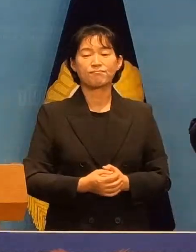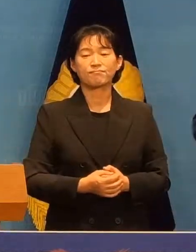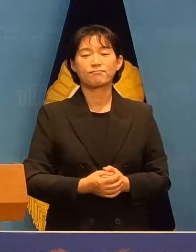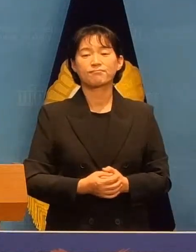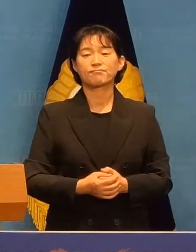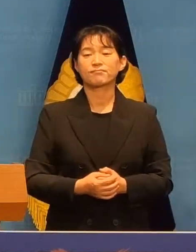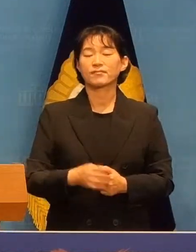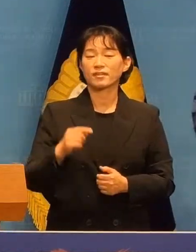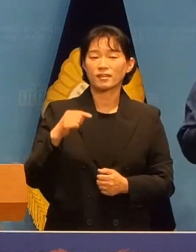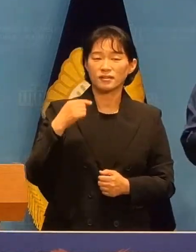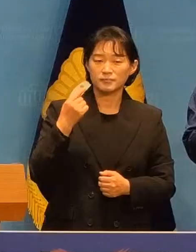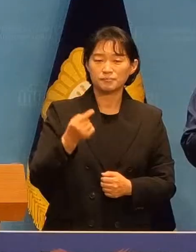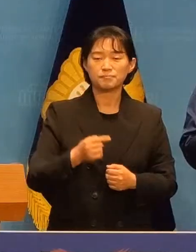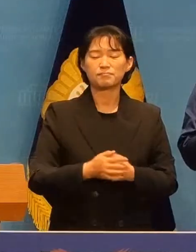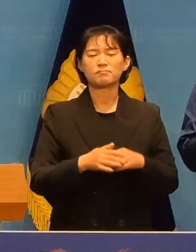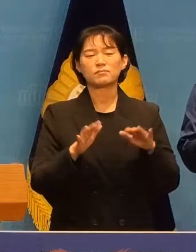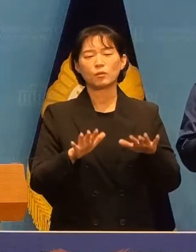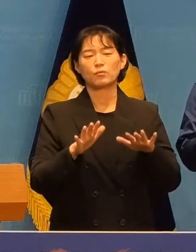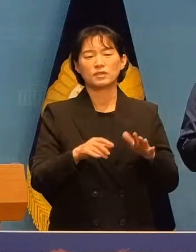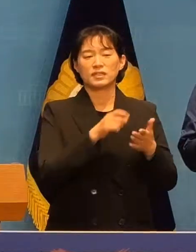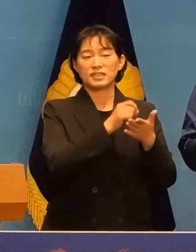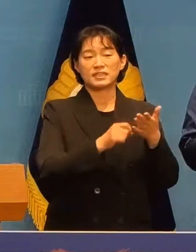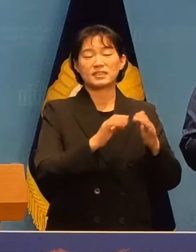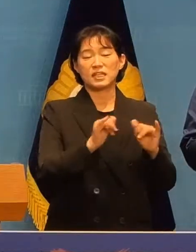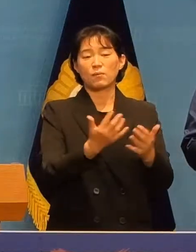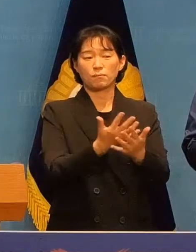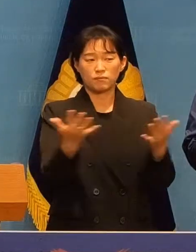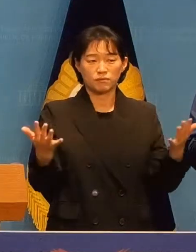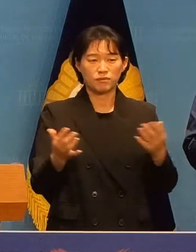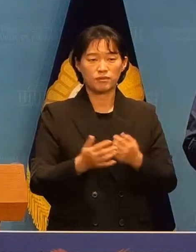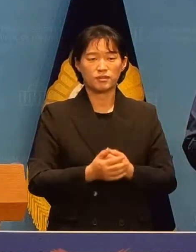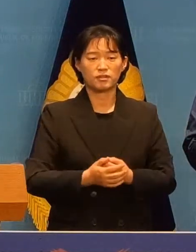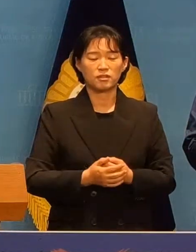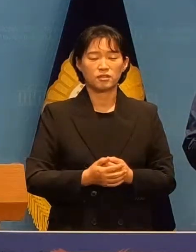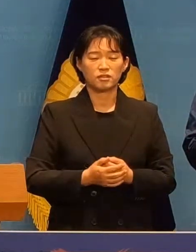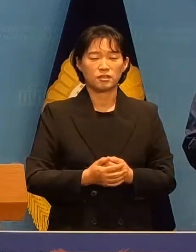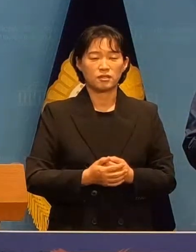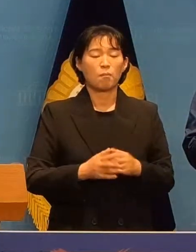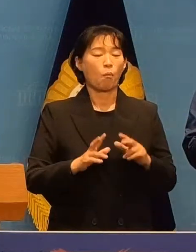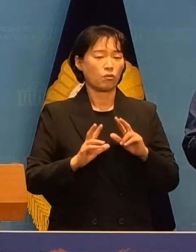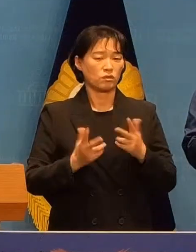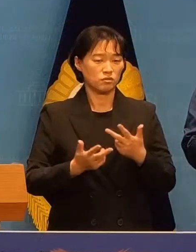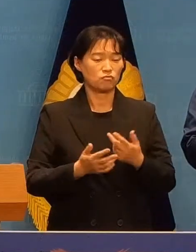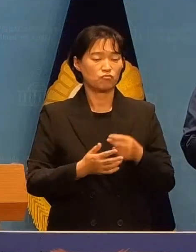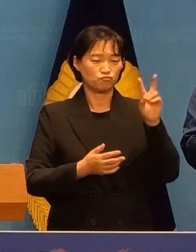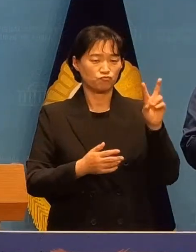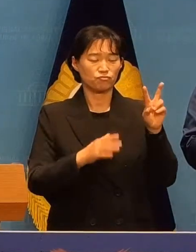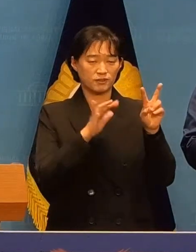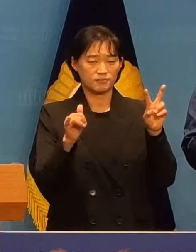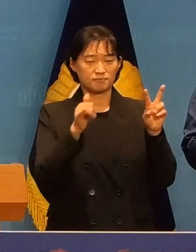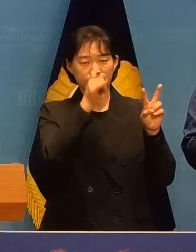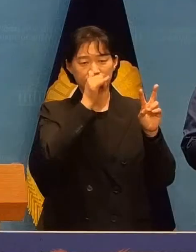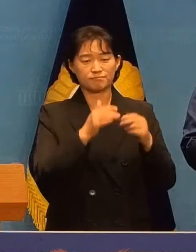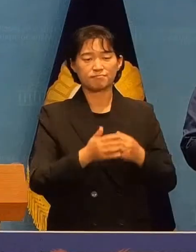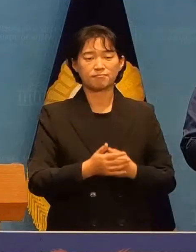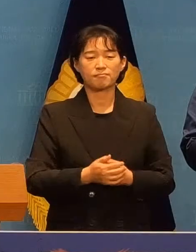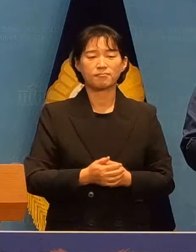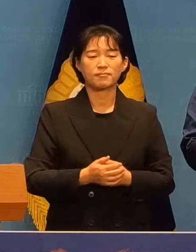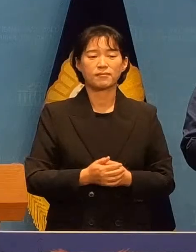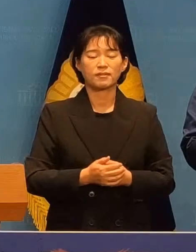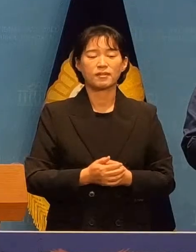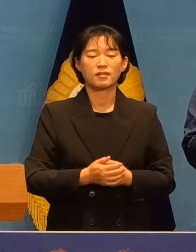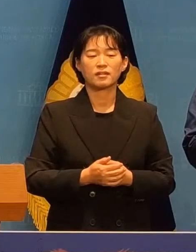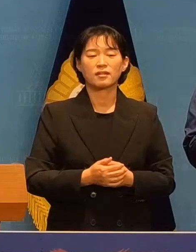예, 다음은 오늘 기자회견의 두 당사자십니다. 금속노조 한국 GM 지부 안규백